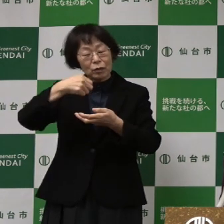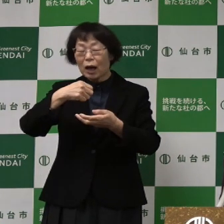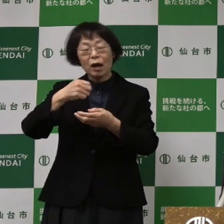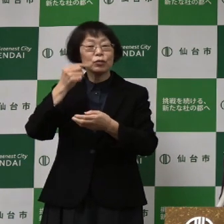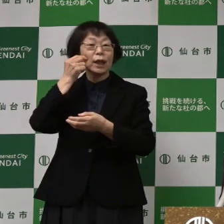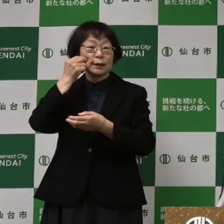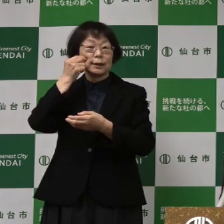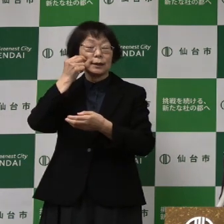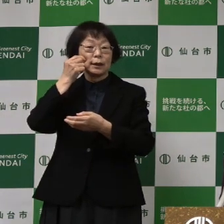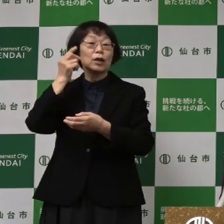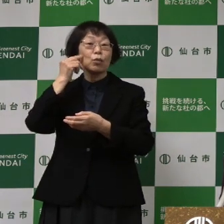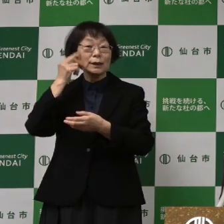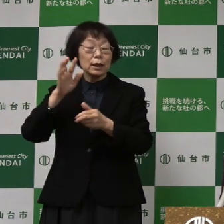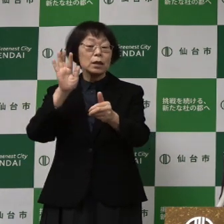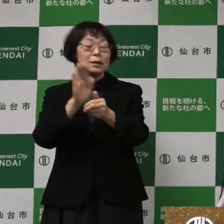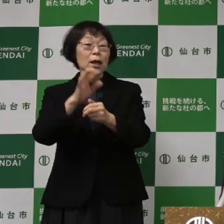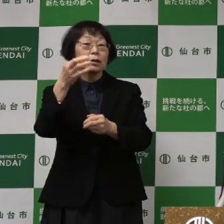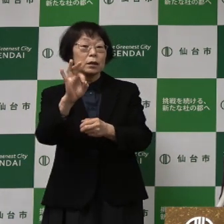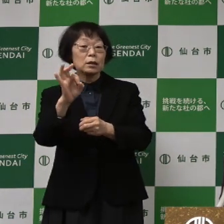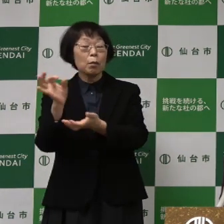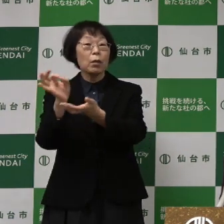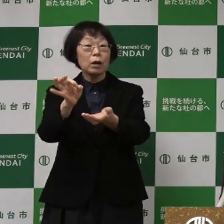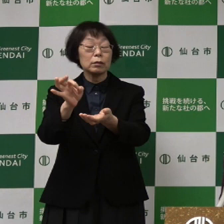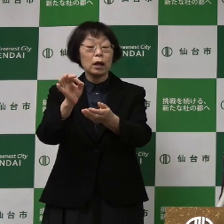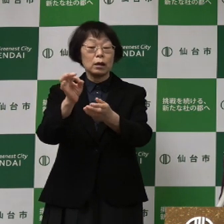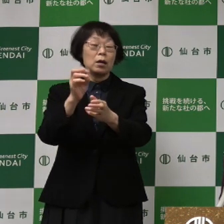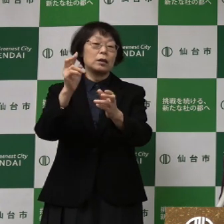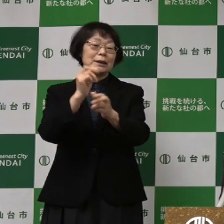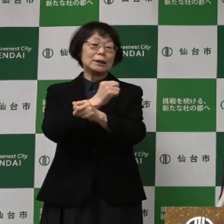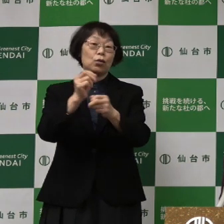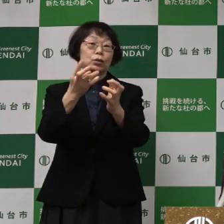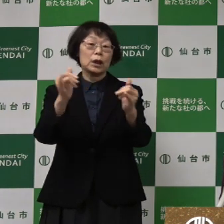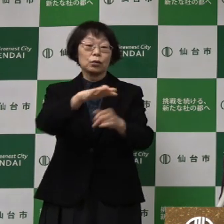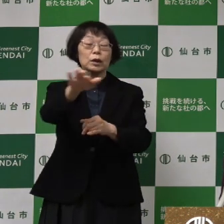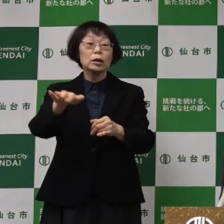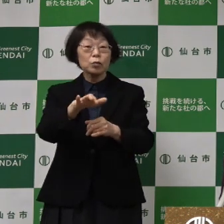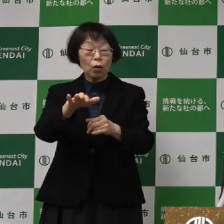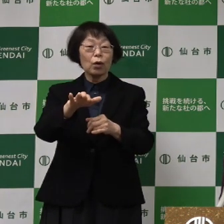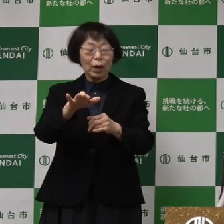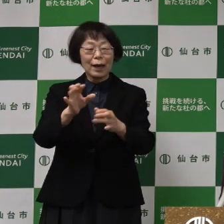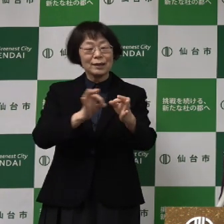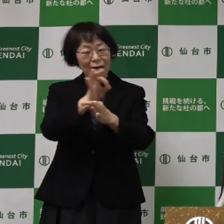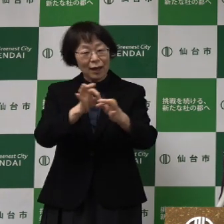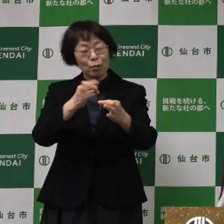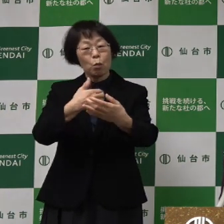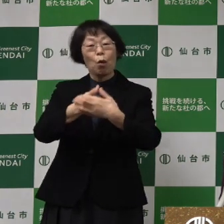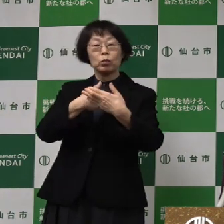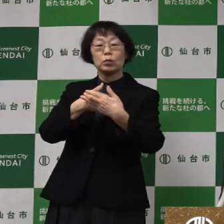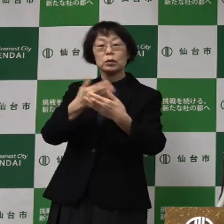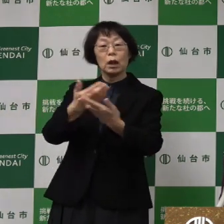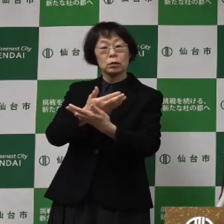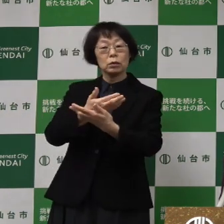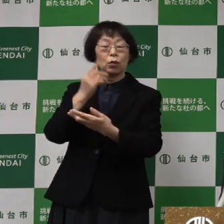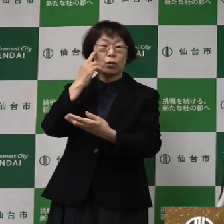援金が届けばやはり少し事業者の方にもこう、運転資金の足しとかですね、そういうふうになるというふう